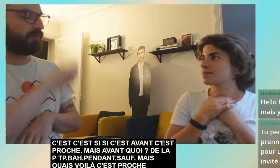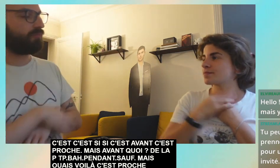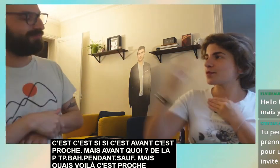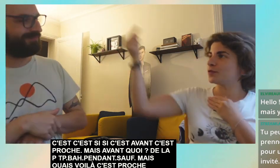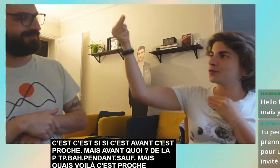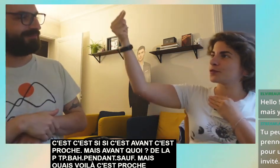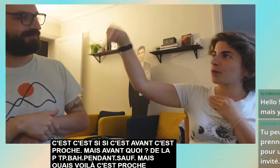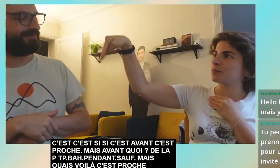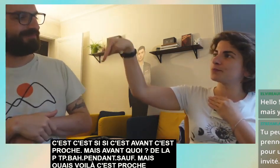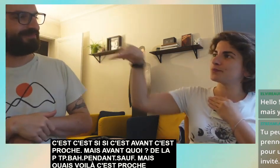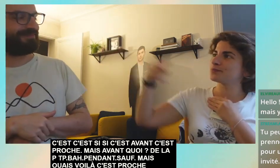Non.